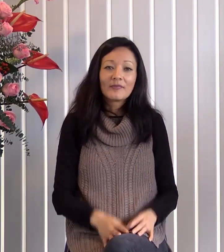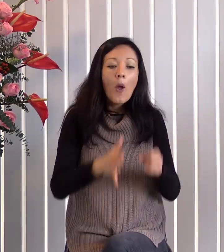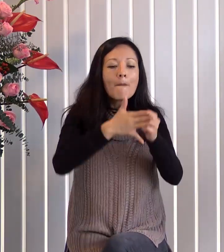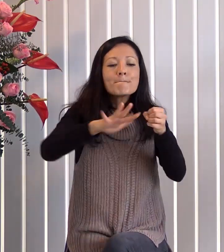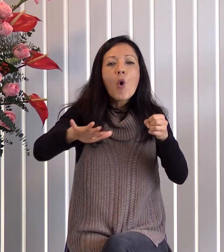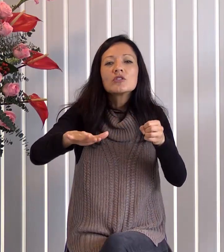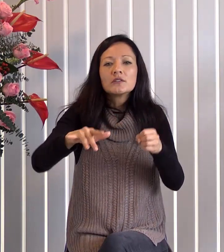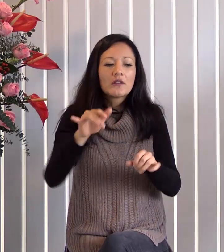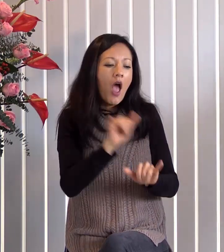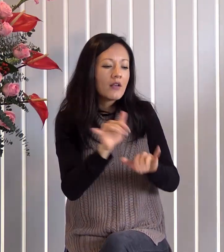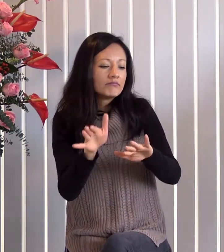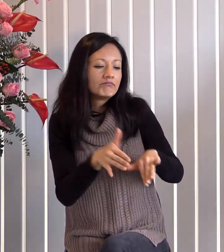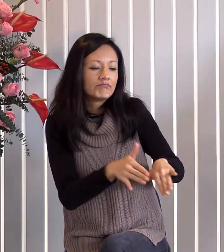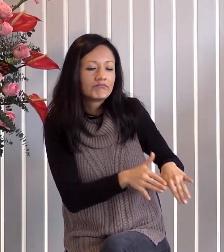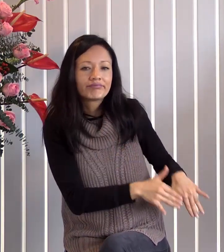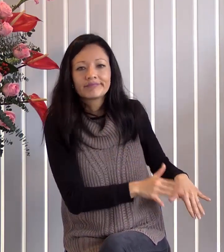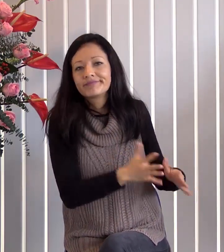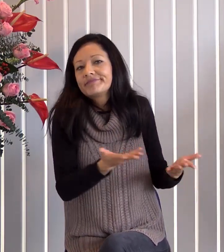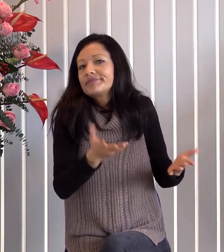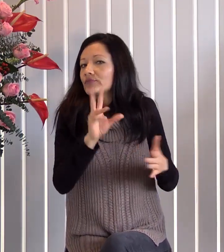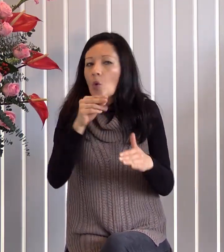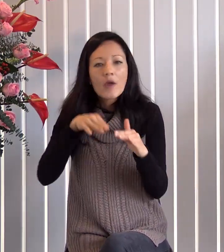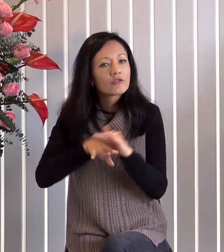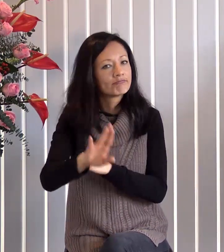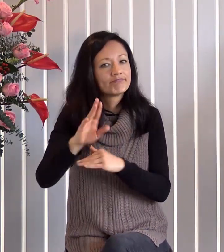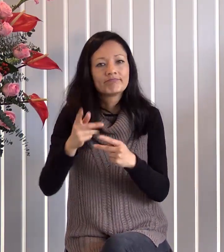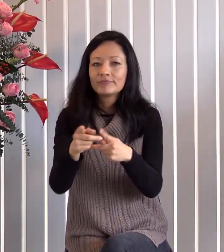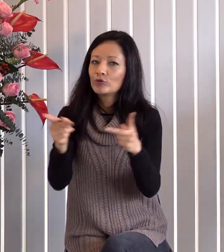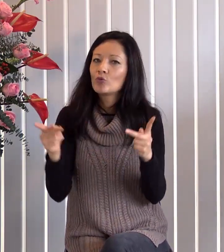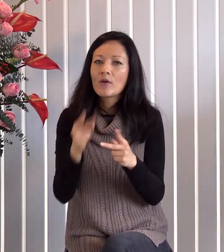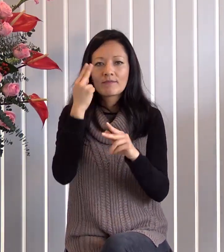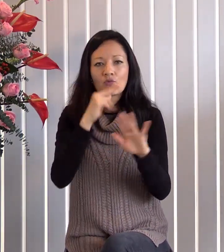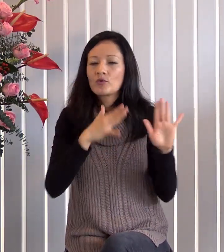se quedó viejo. Moisés no entró.